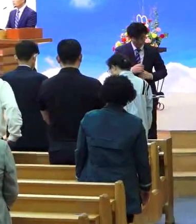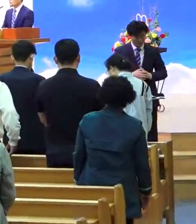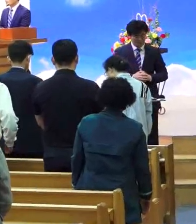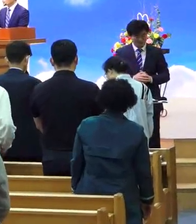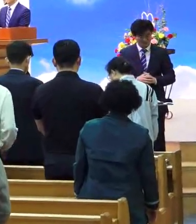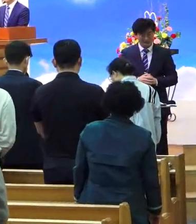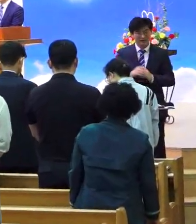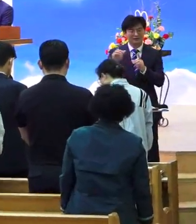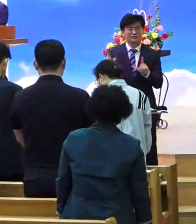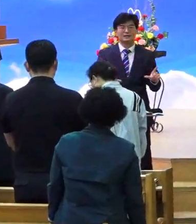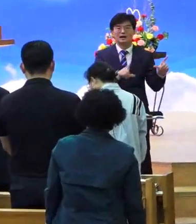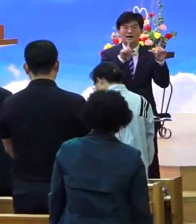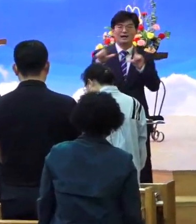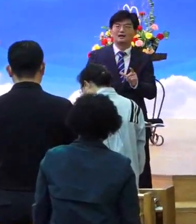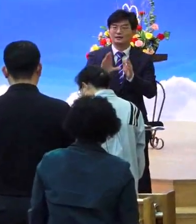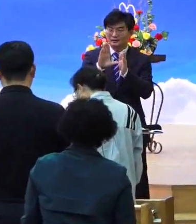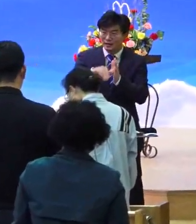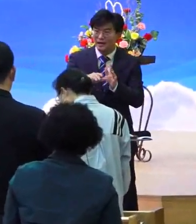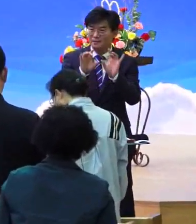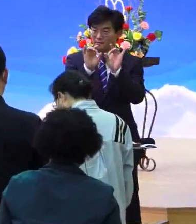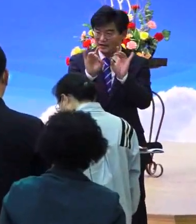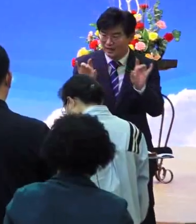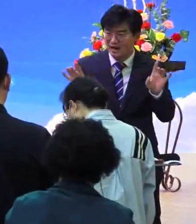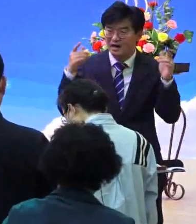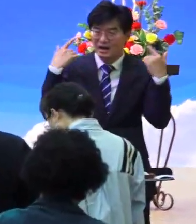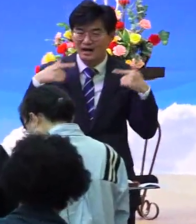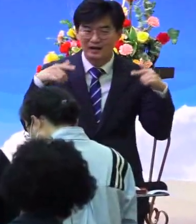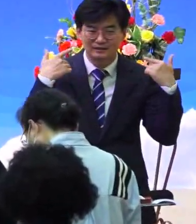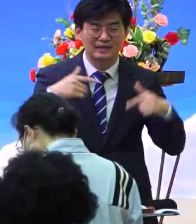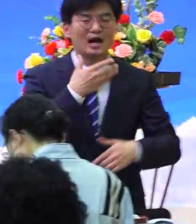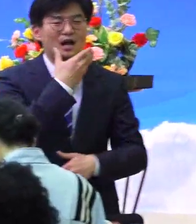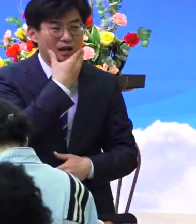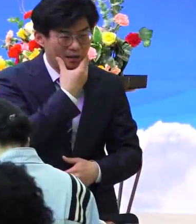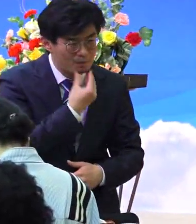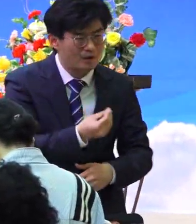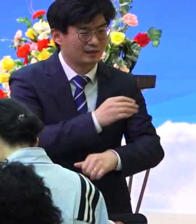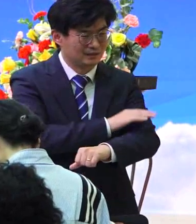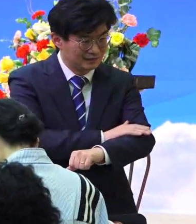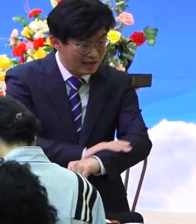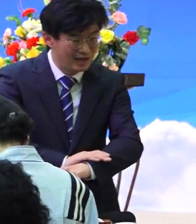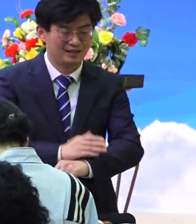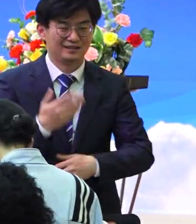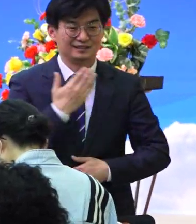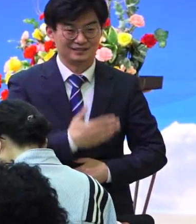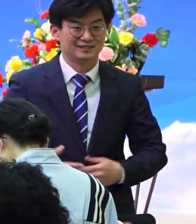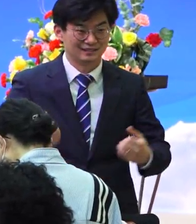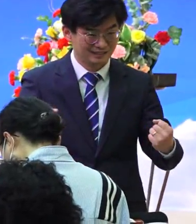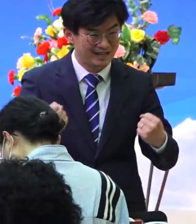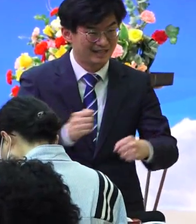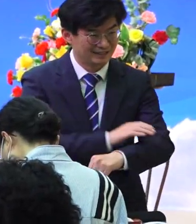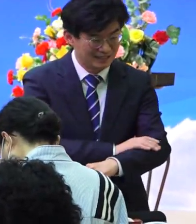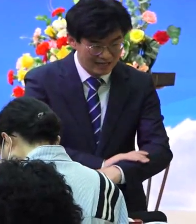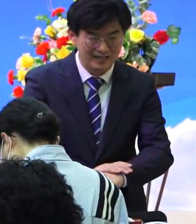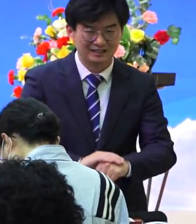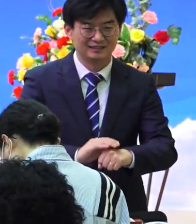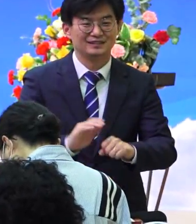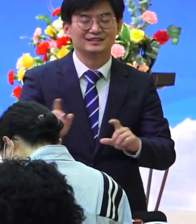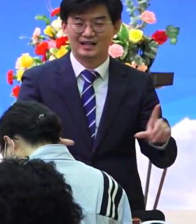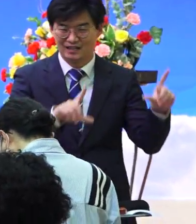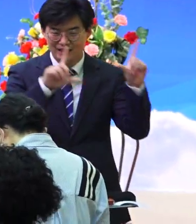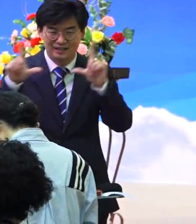터전에서 예수님 안에 행복한 가정을 이루어 가시고, 또 말씀 안에서 건강하게 성장하는 우리 자녀와 손주들, 우리 교회학교